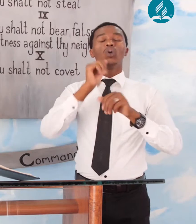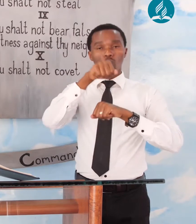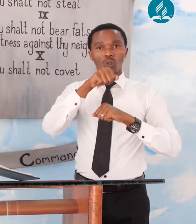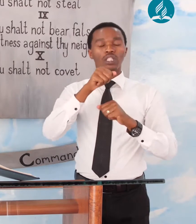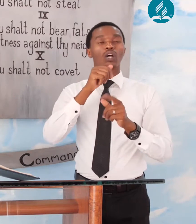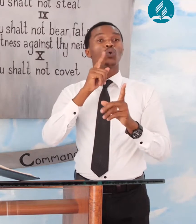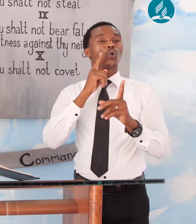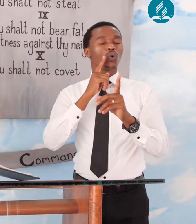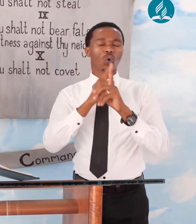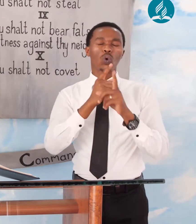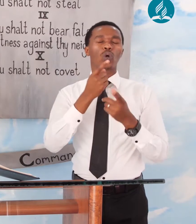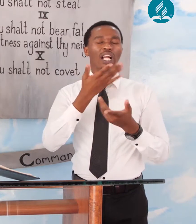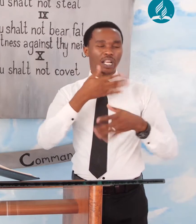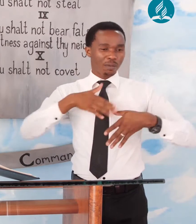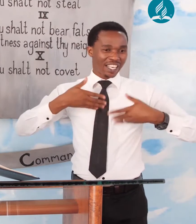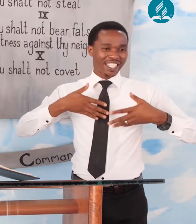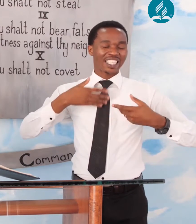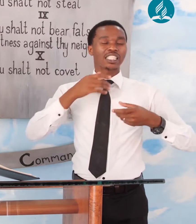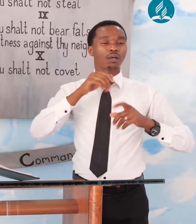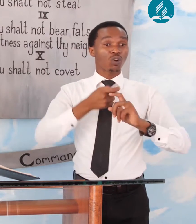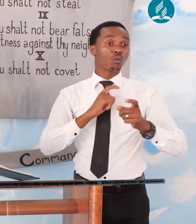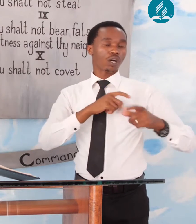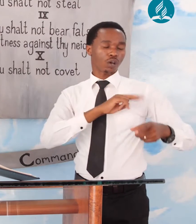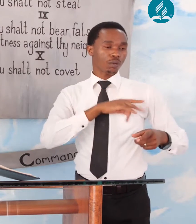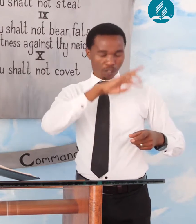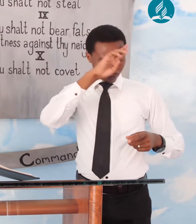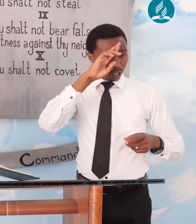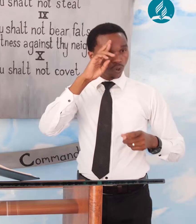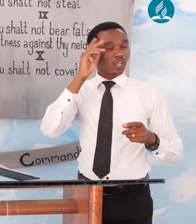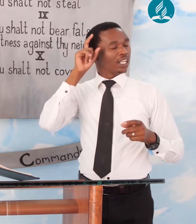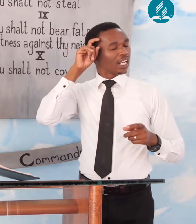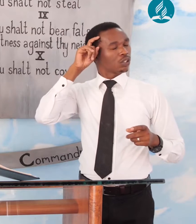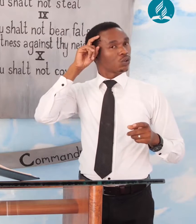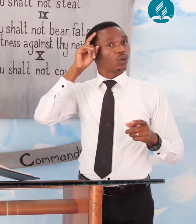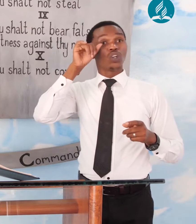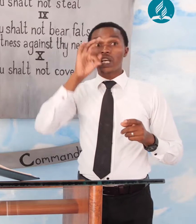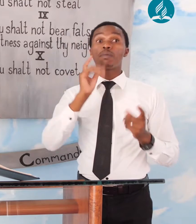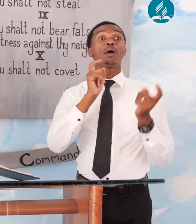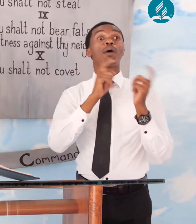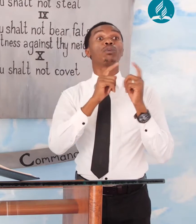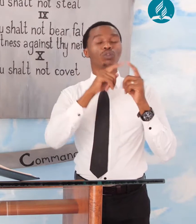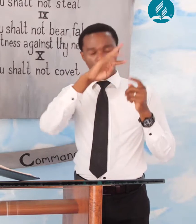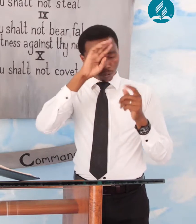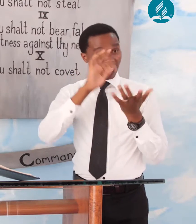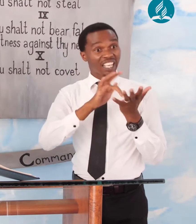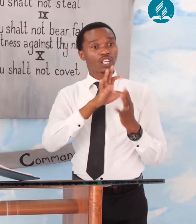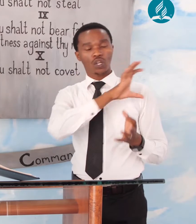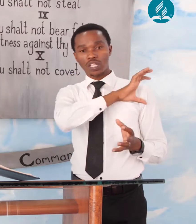yatekereje yuko gutukwa muhora Kristo ari ubutunzi buruta ubw'Abanyegiputa babitse bwose,